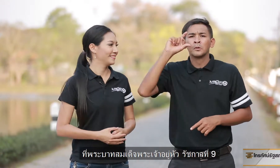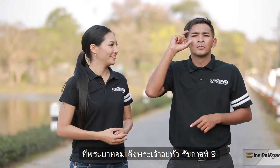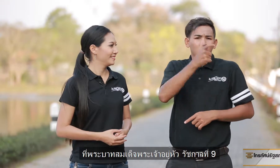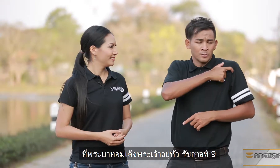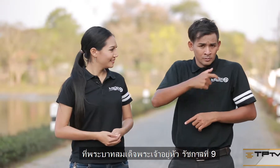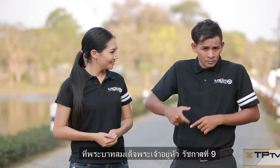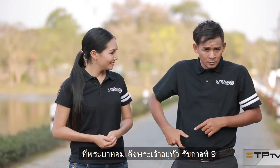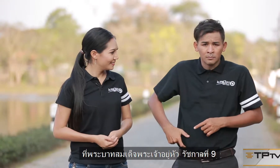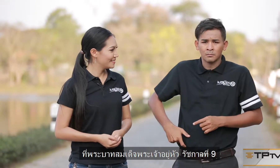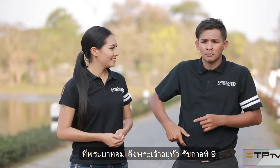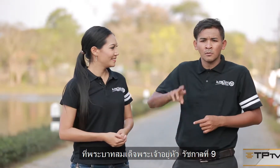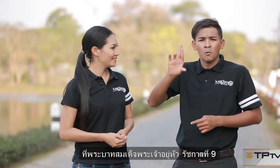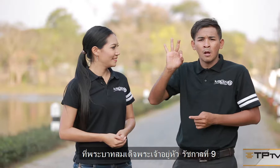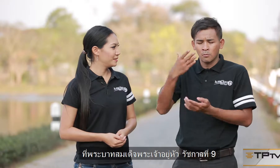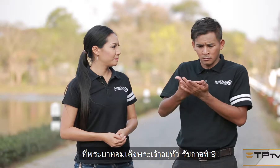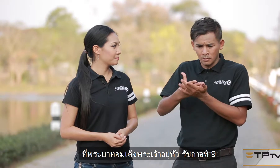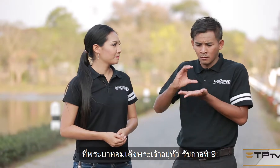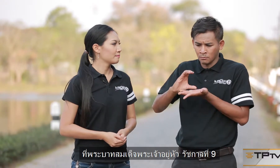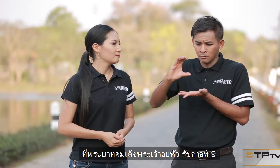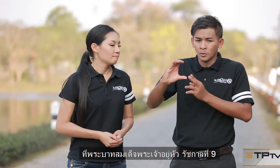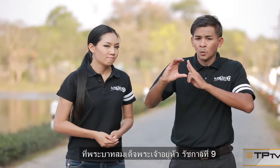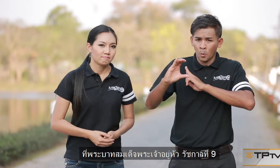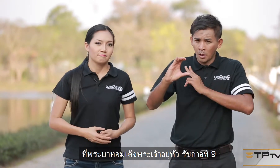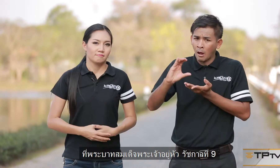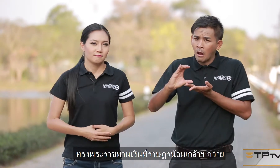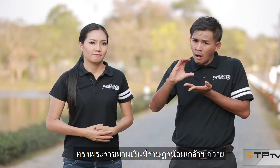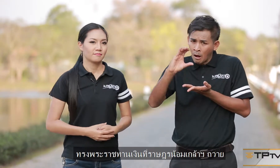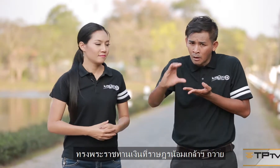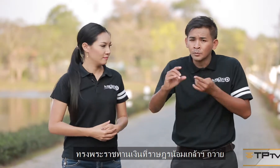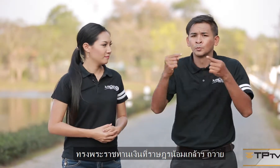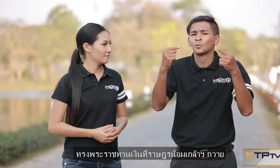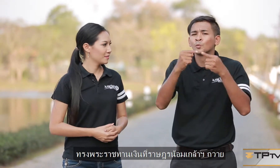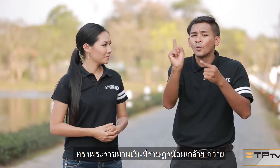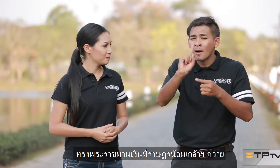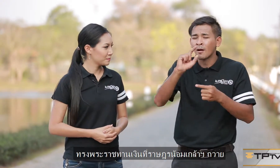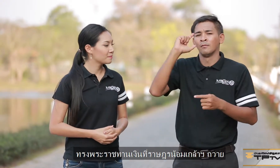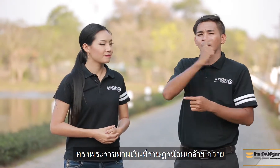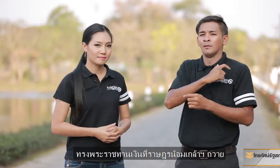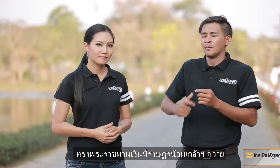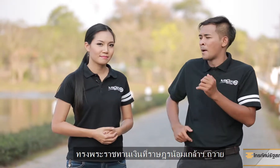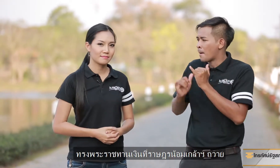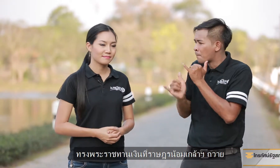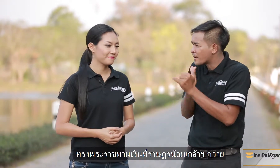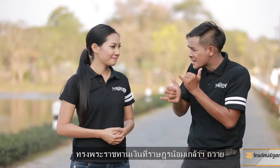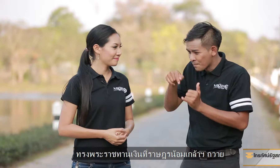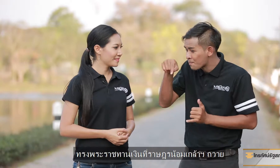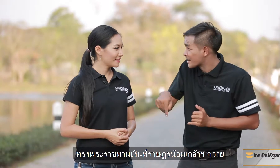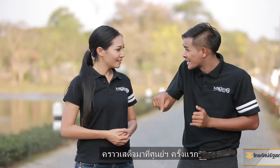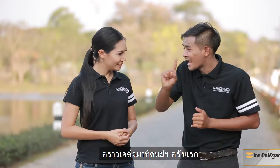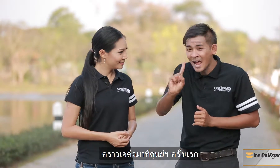ที่พระบาทสมเด็จพระเจ้าอยู่หัวรัชกาลที่9ทรงพระราชทานเงินที่ราษฎรน้อมเกล้าถวายคราวเสด็จม